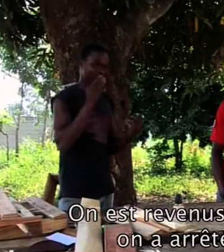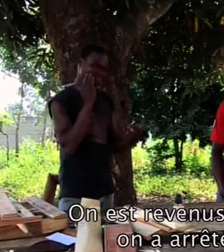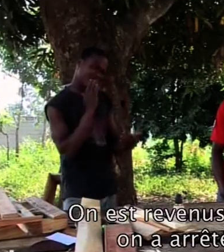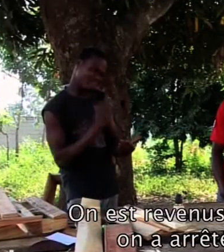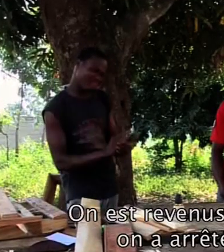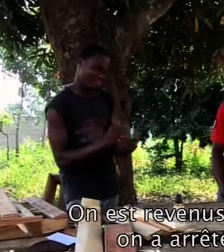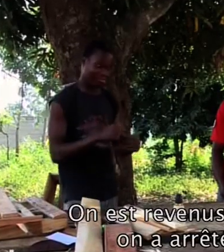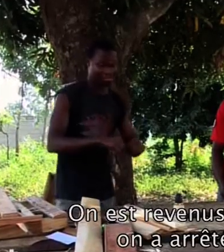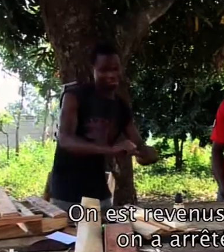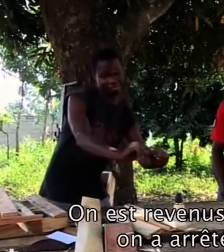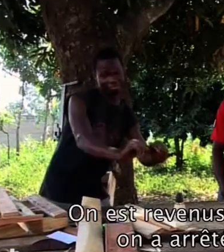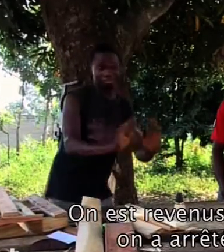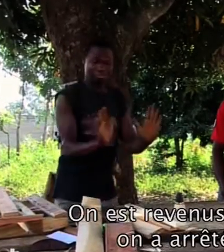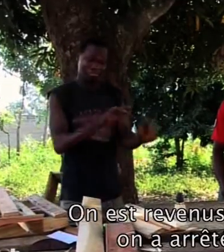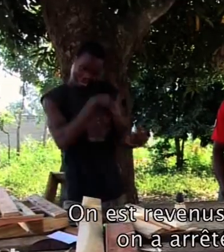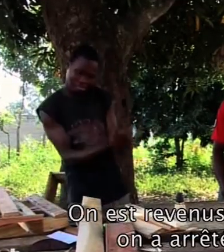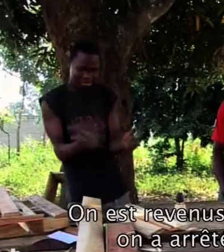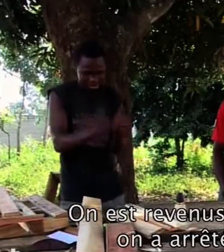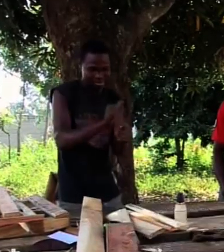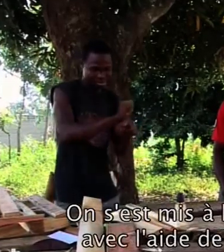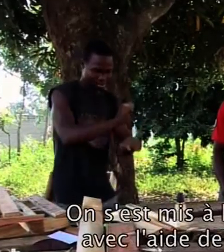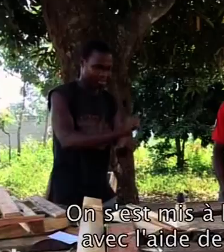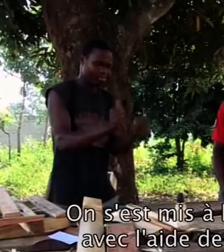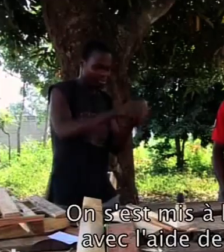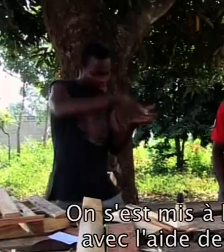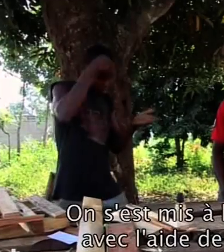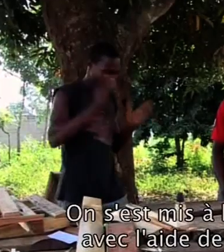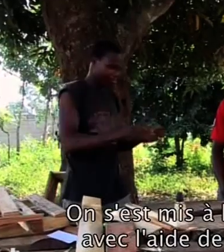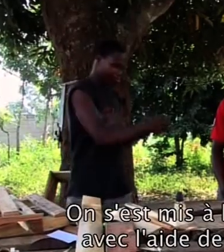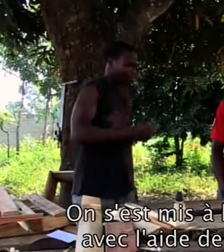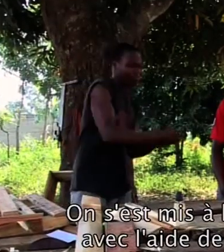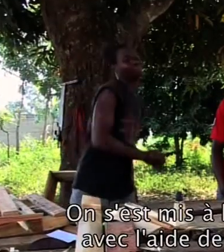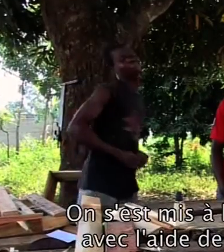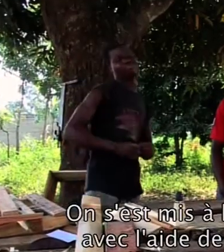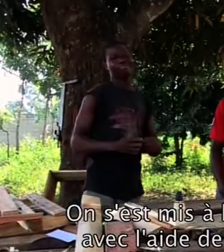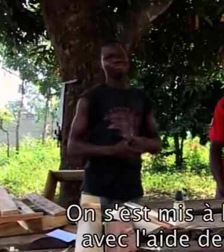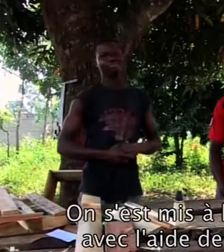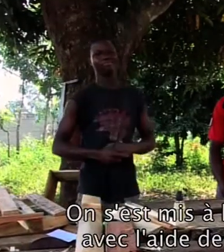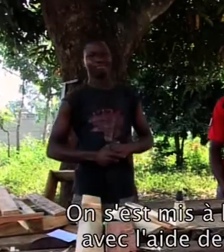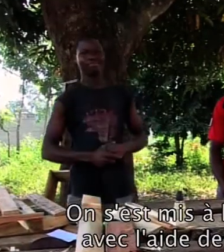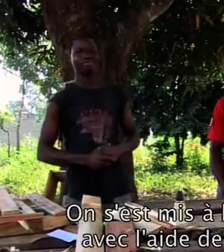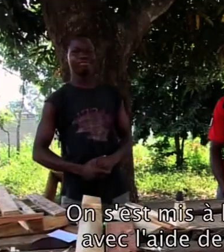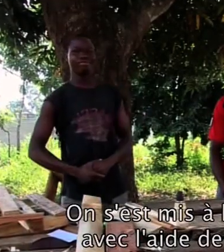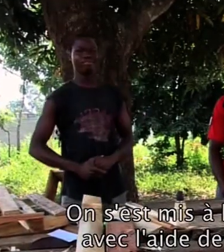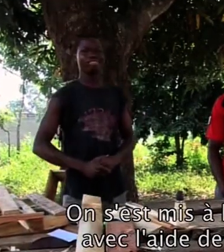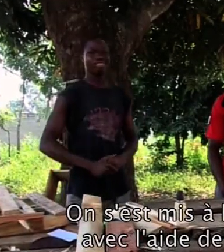on est revenu à la maison, on a arrêté les classes. Et on a commencé par apprendre la menuiserie et mon